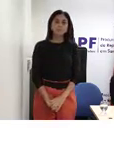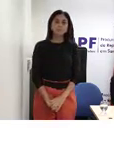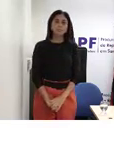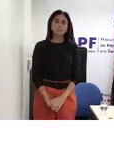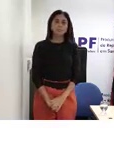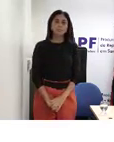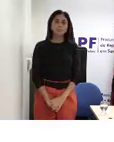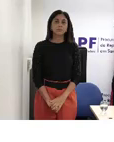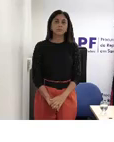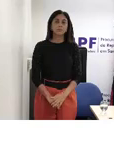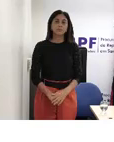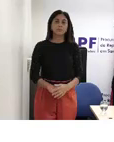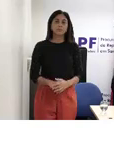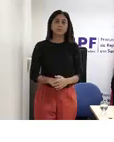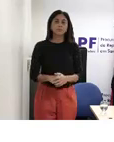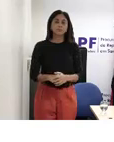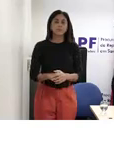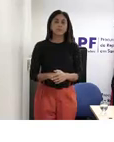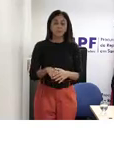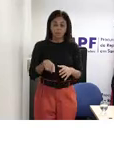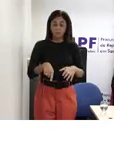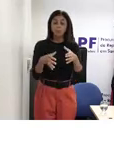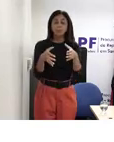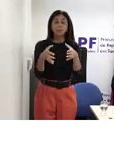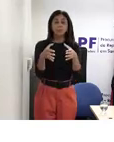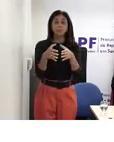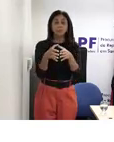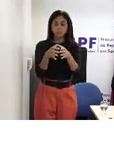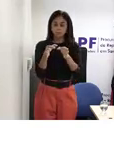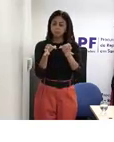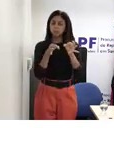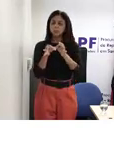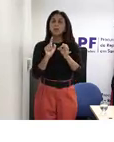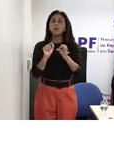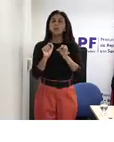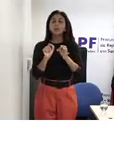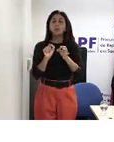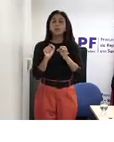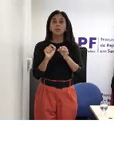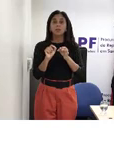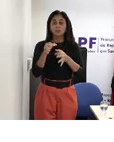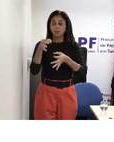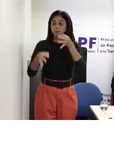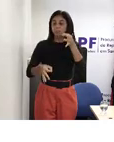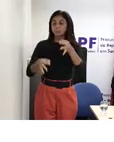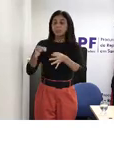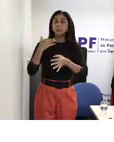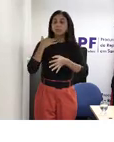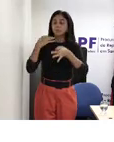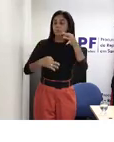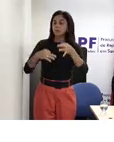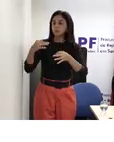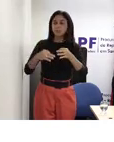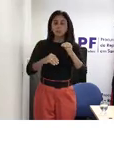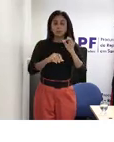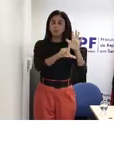Inclusive a nossa nossa diretoria já trabalha para isso eh fazendo gestão junto ao legislativo até para mudar a terminologia lá